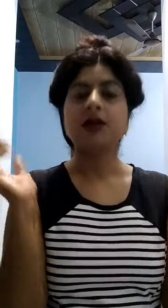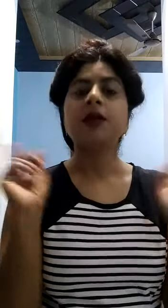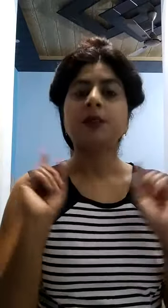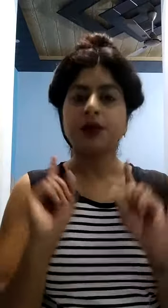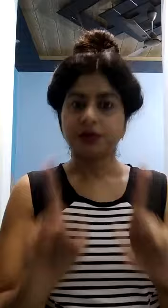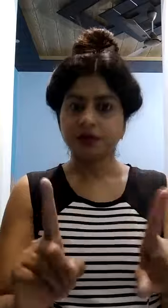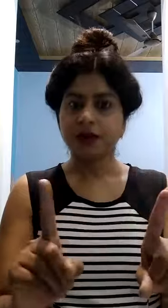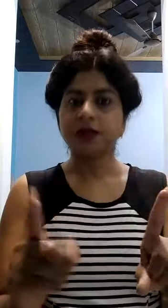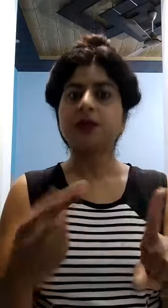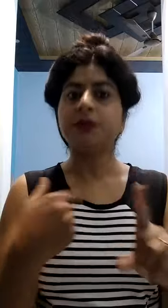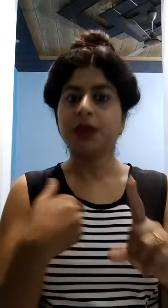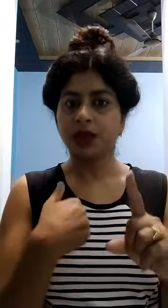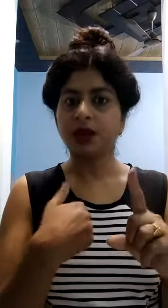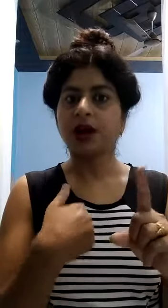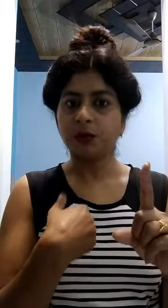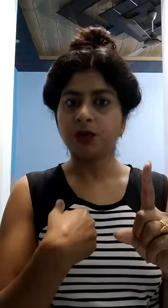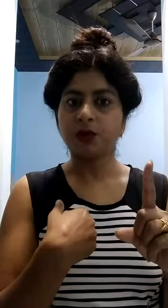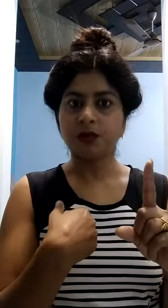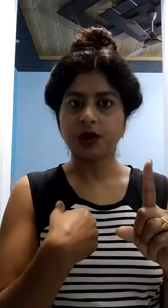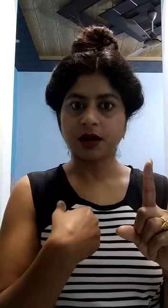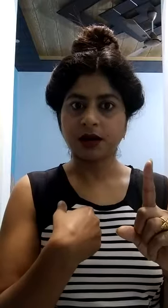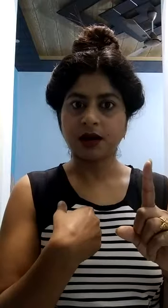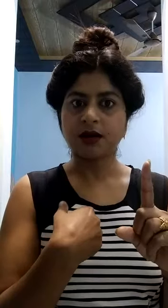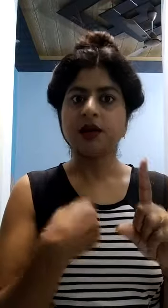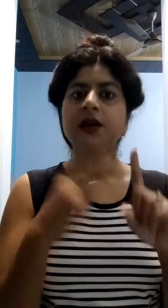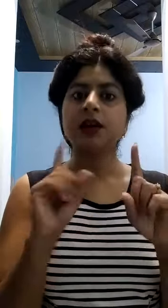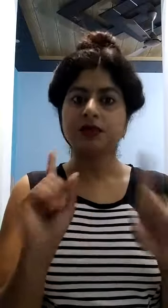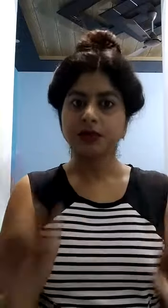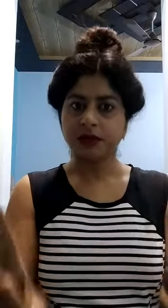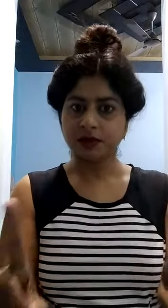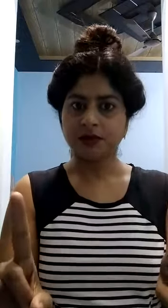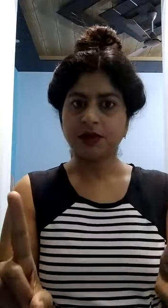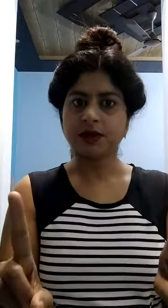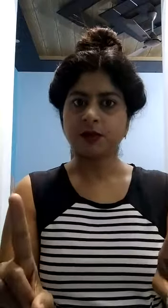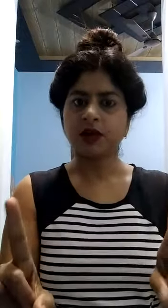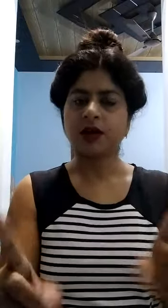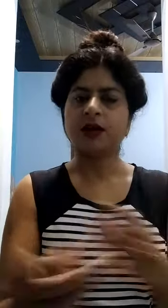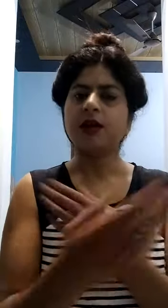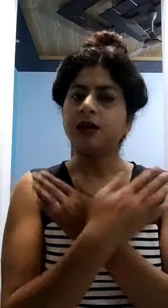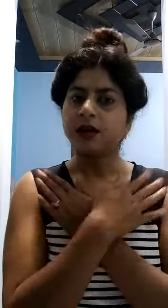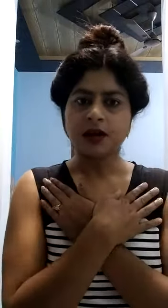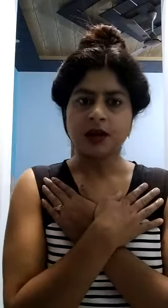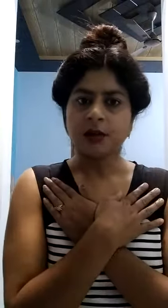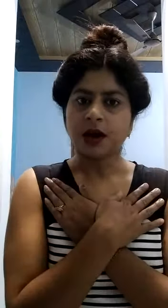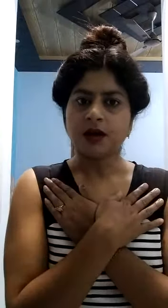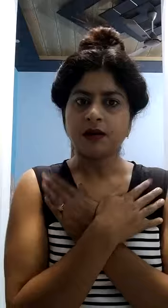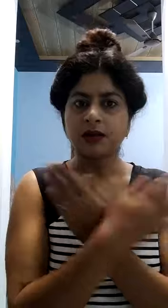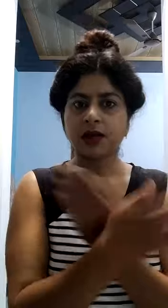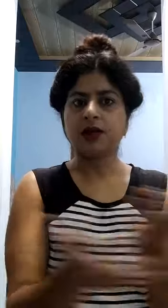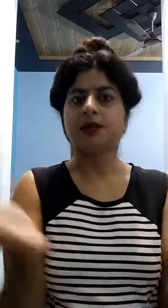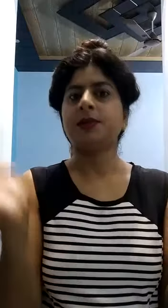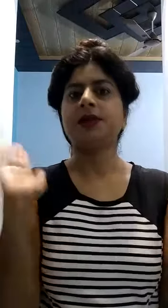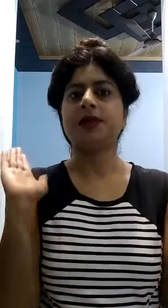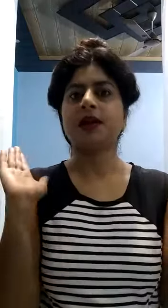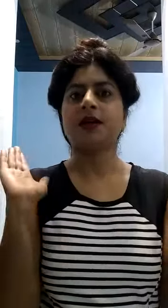थे पर उस वक्त मेरे ख्वाबों को पूरा करना जरूरी समझा लो यह तपन